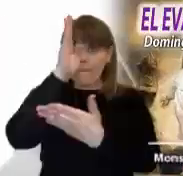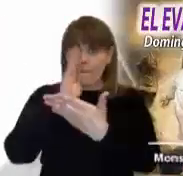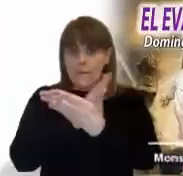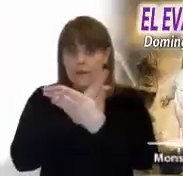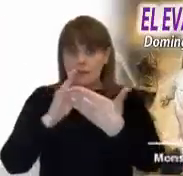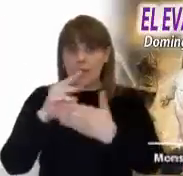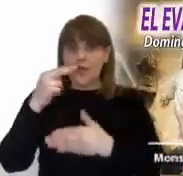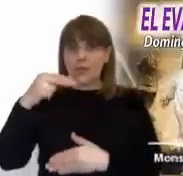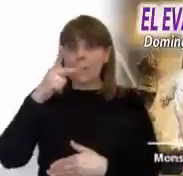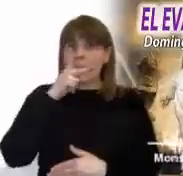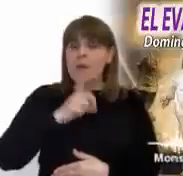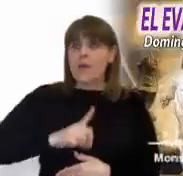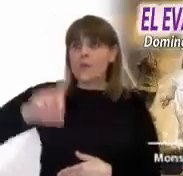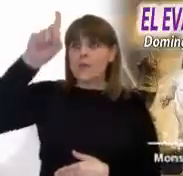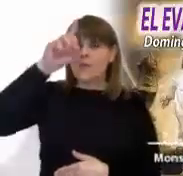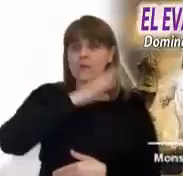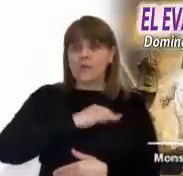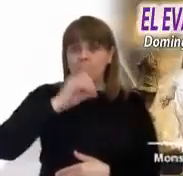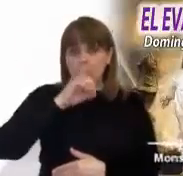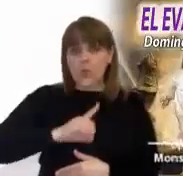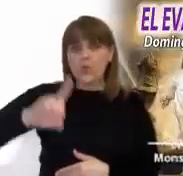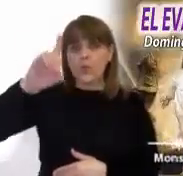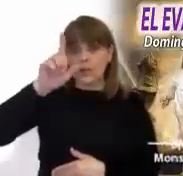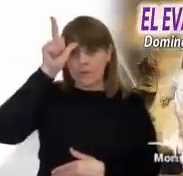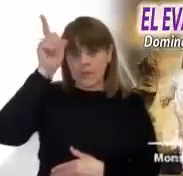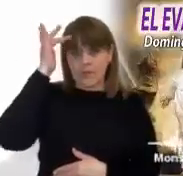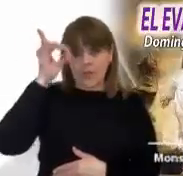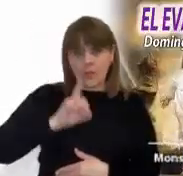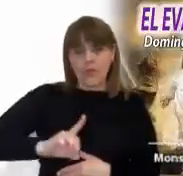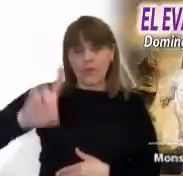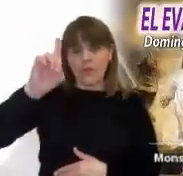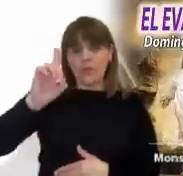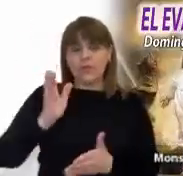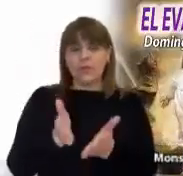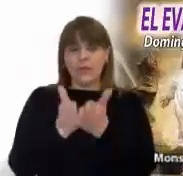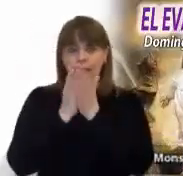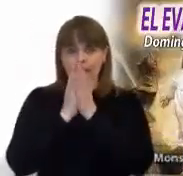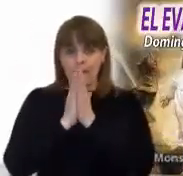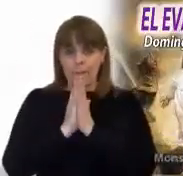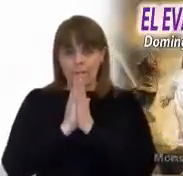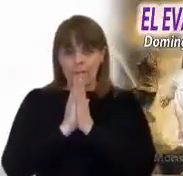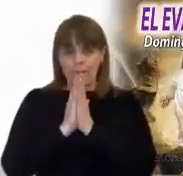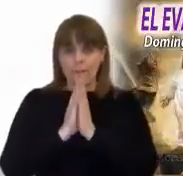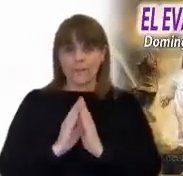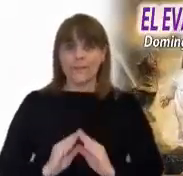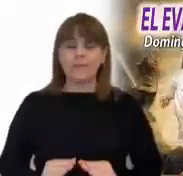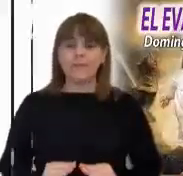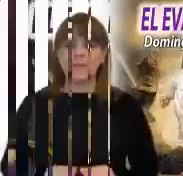bendiga en nombre del Padre, y del Hijo, y del Espíritu Santo.